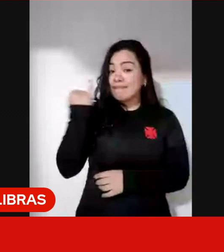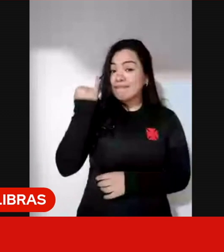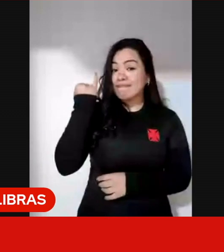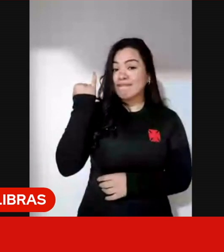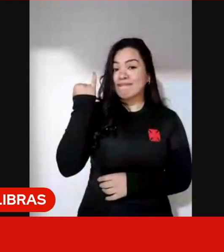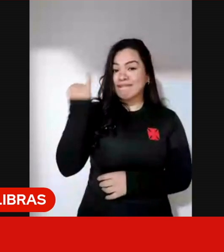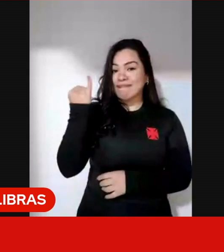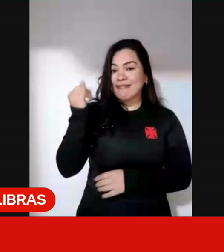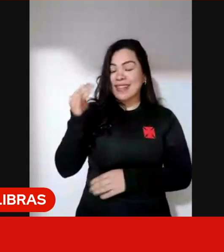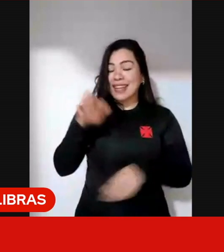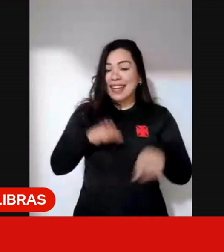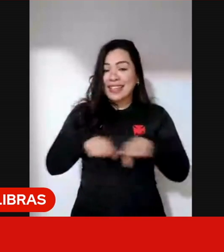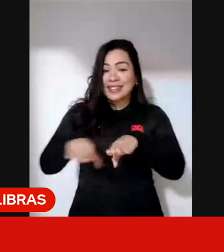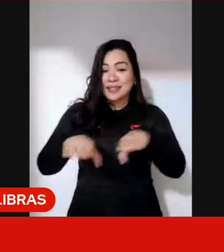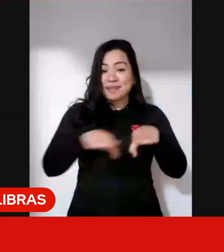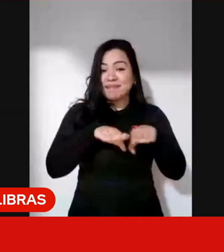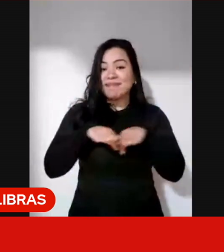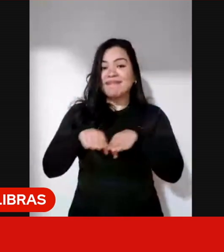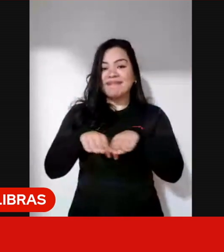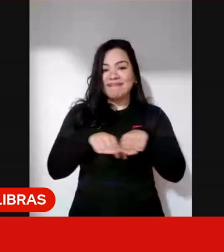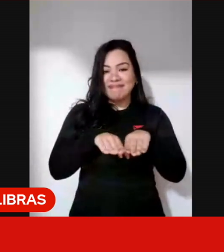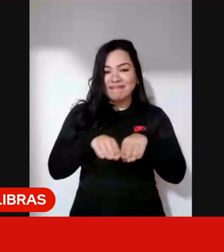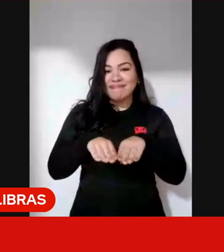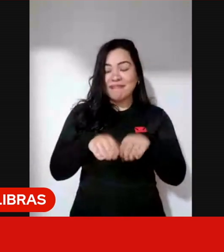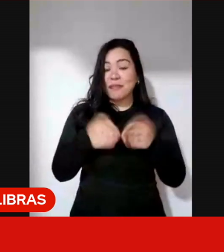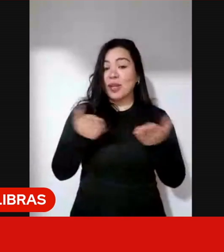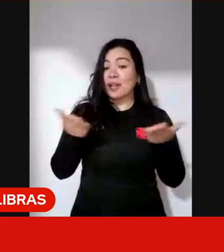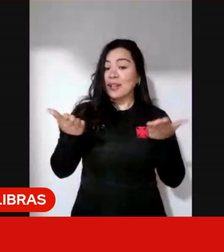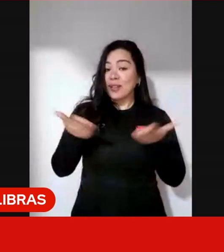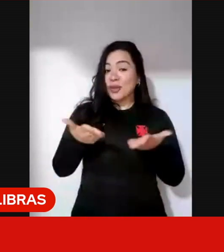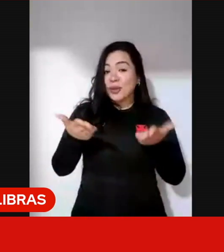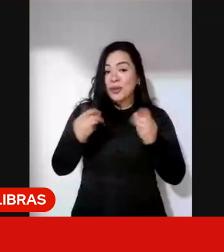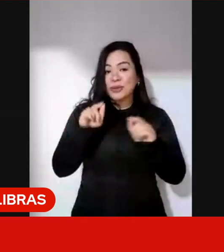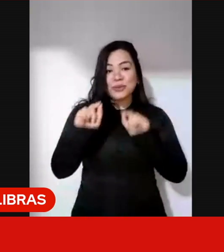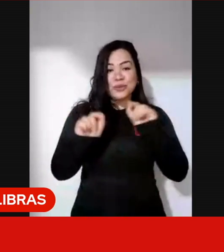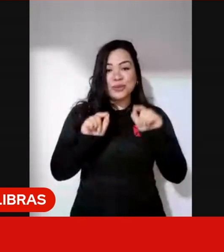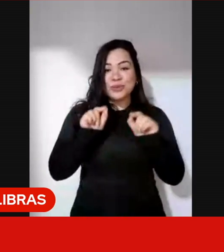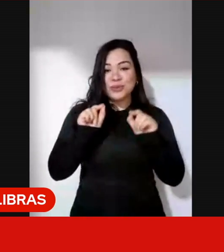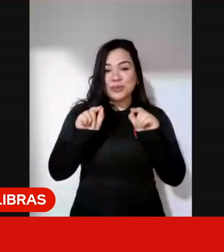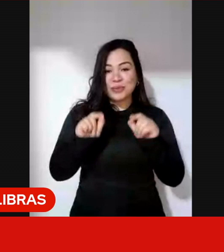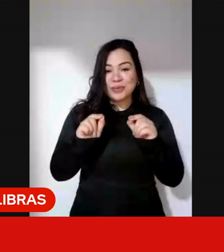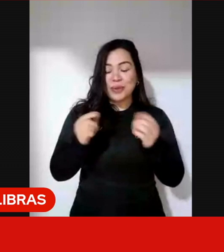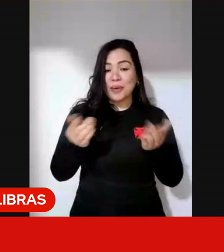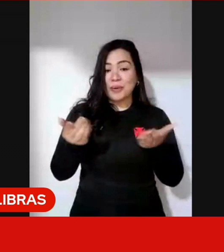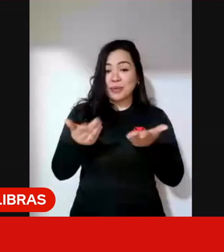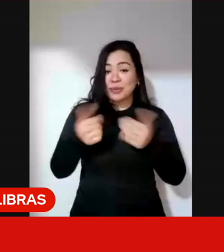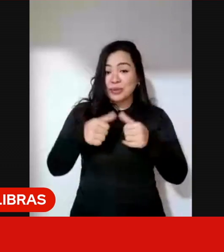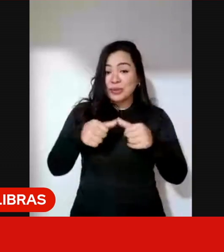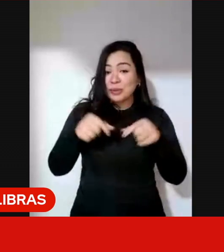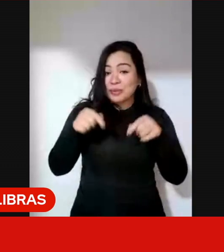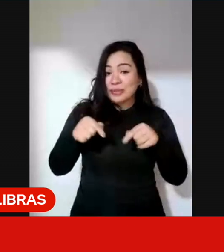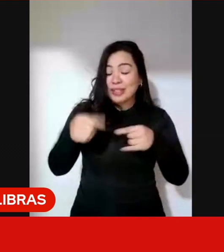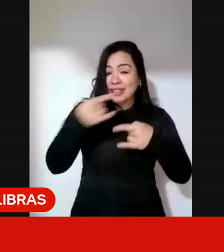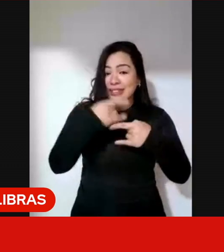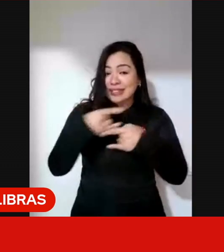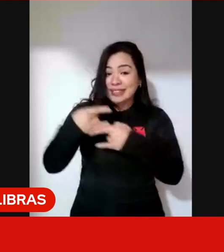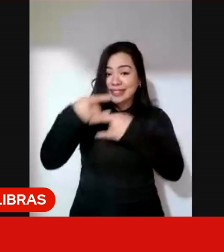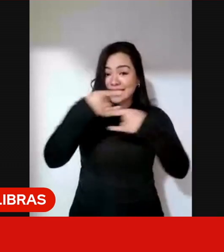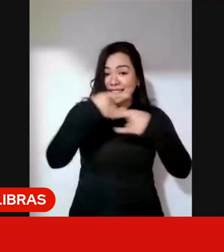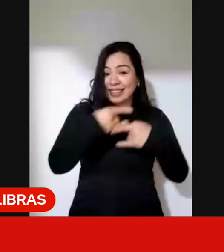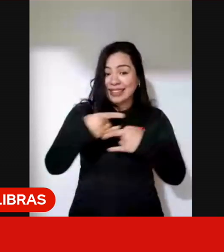a inclusão. Então hoje a gente está aqui na live tendo